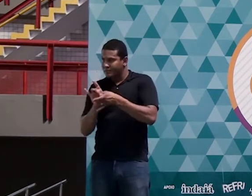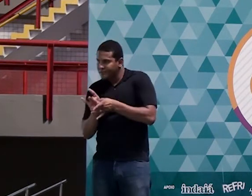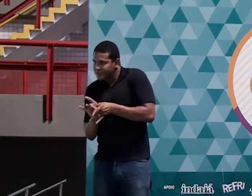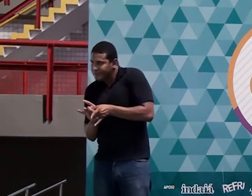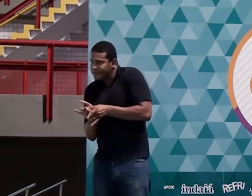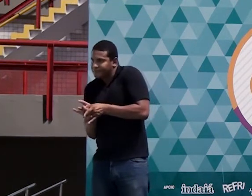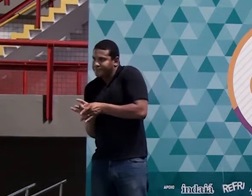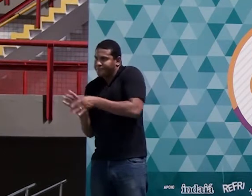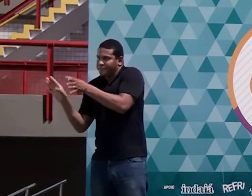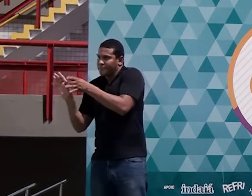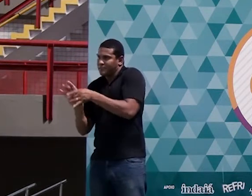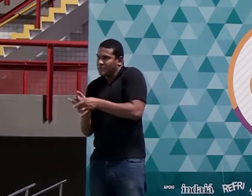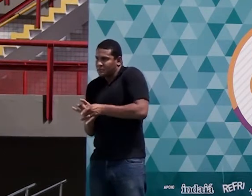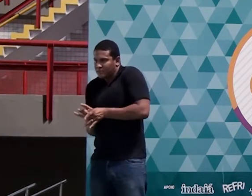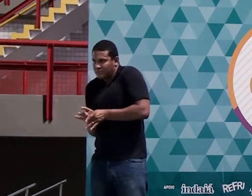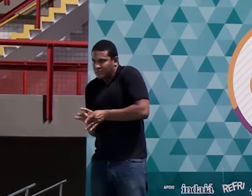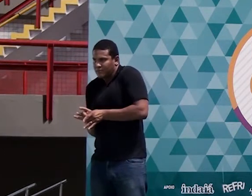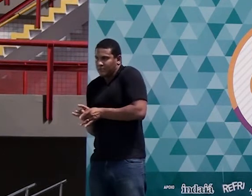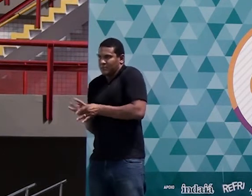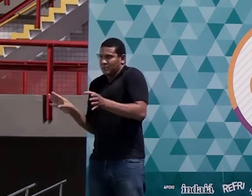Autorização